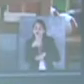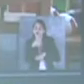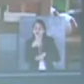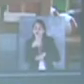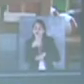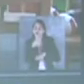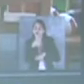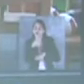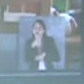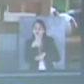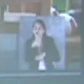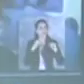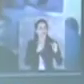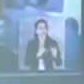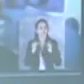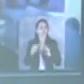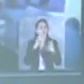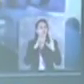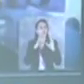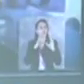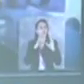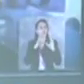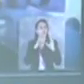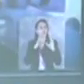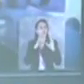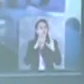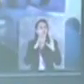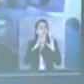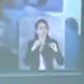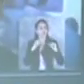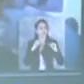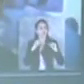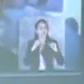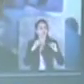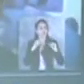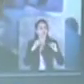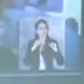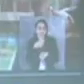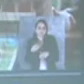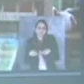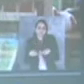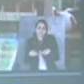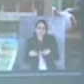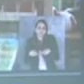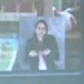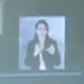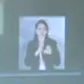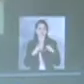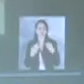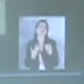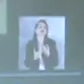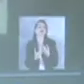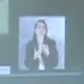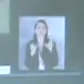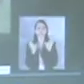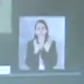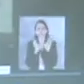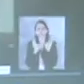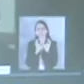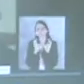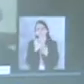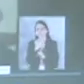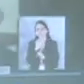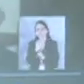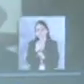es. Y comunicación son. Y comunicar la certificación profesional avanzada